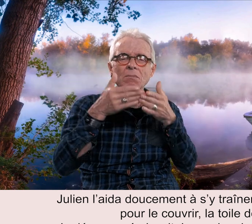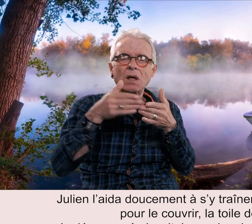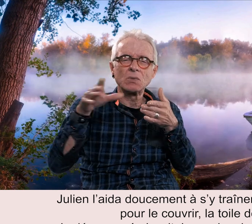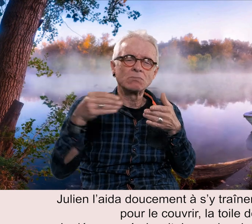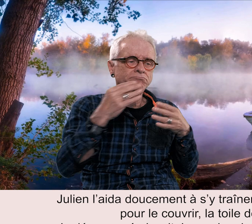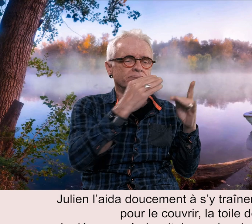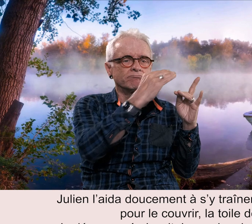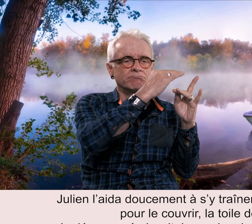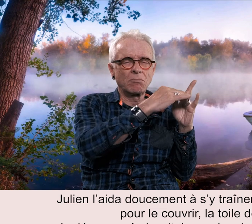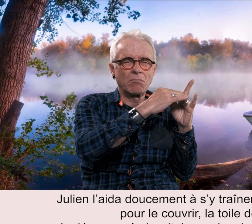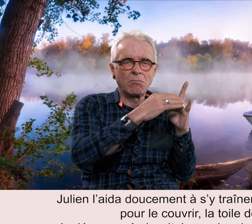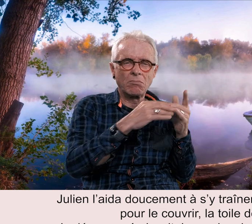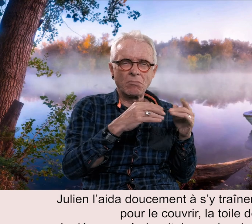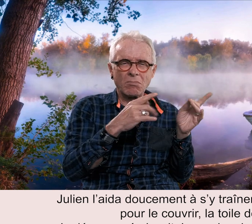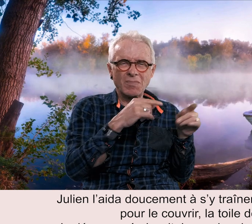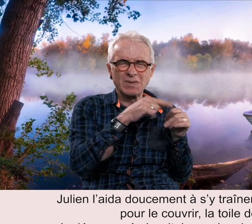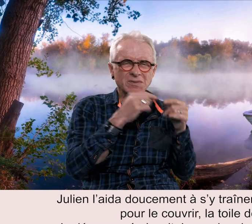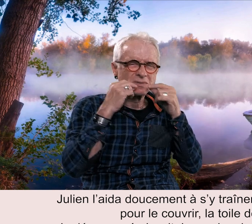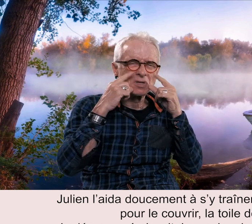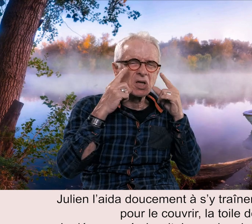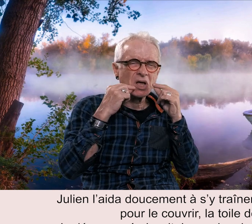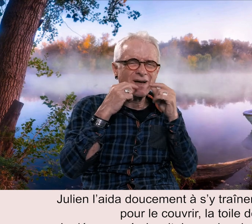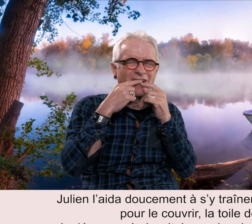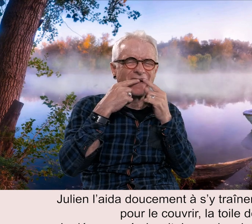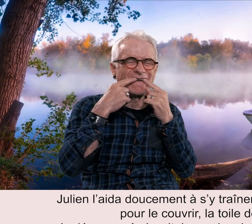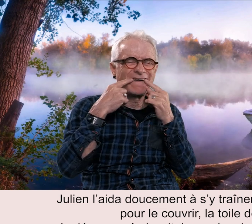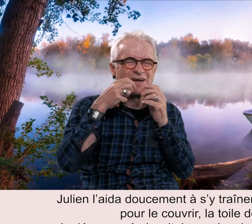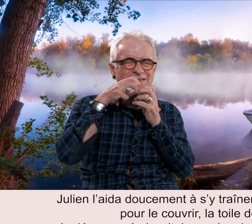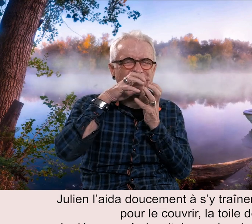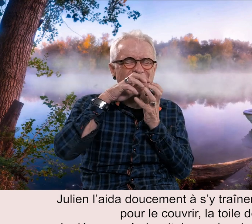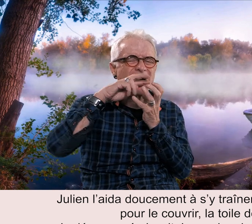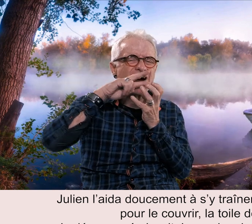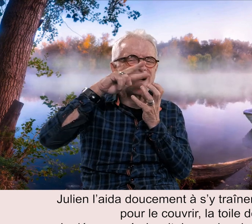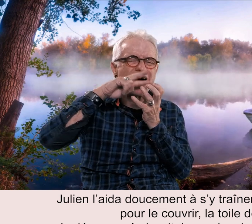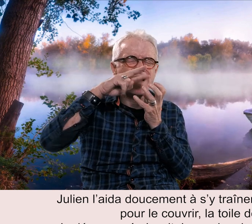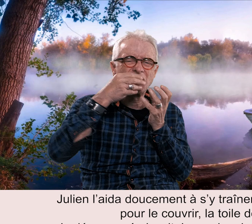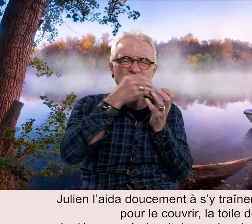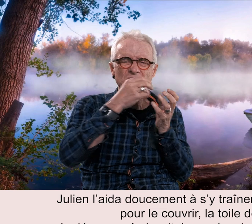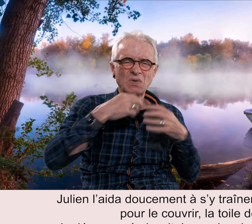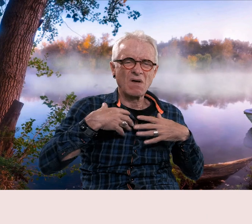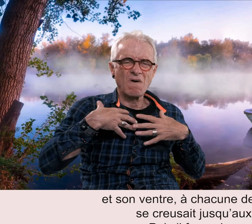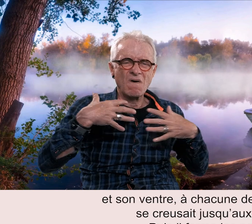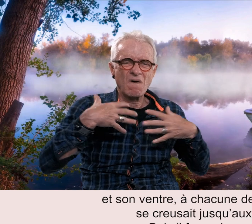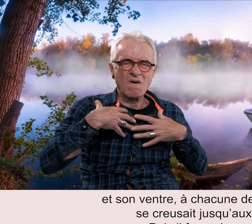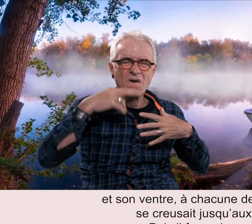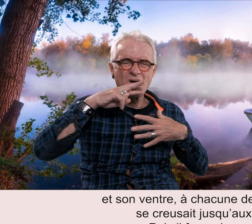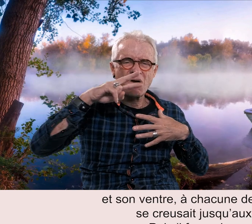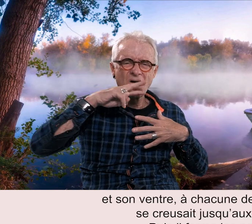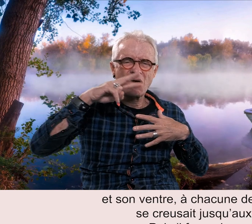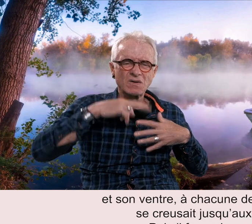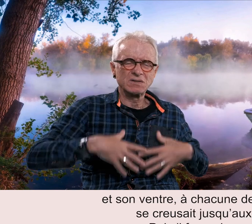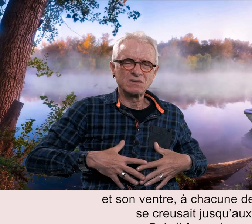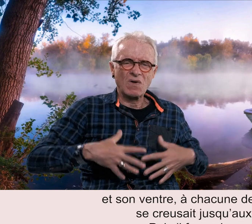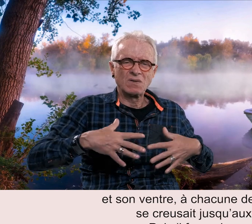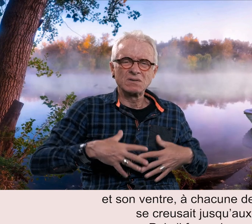Le lépreux gémissait. Les coins de sa bouche découvraient ses dents. Un râle accéléré lui secouait la poitrine et son ventre,